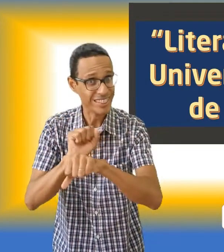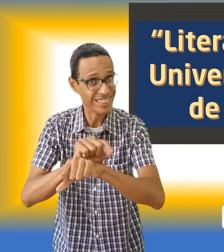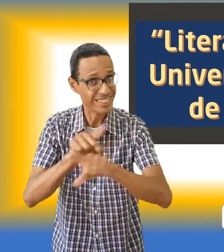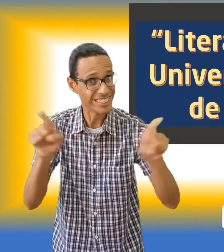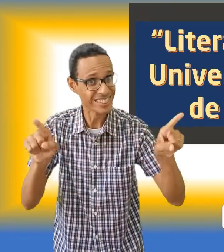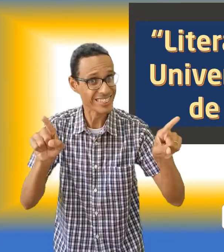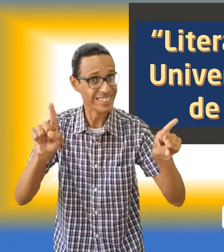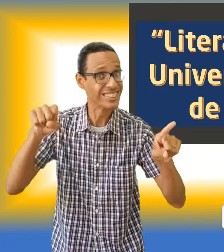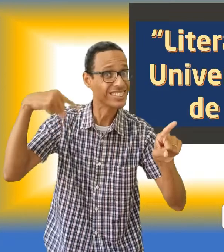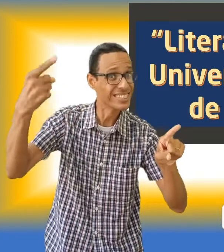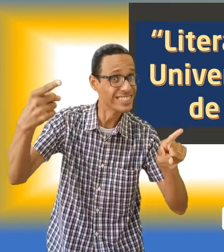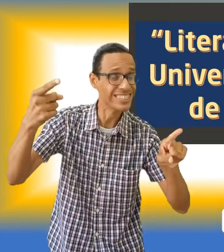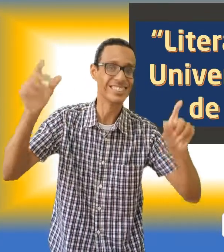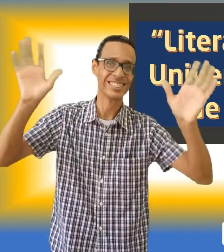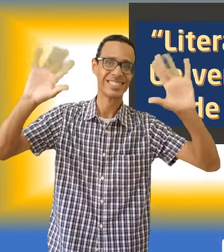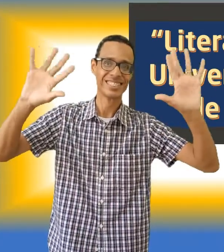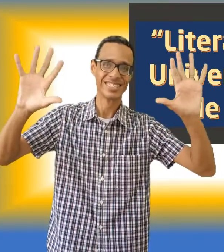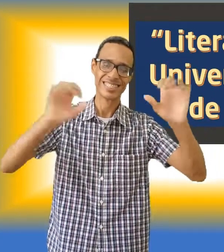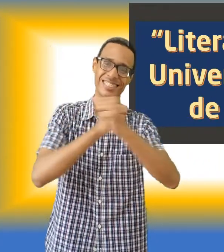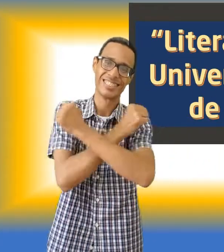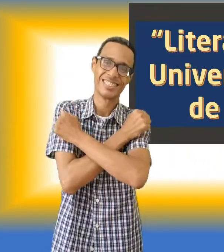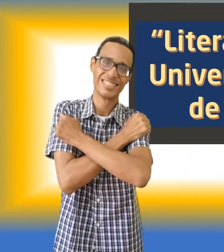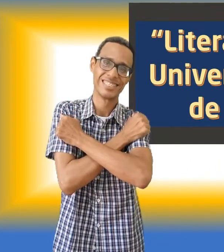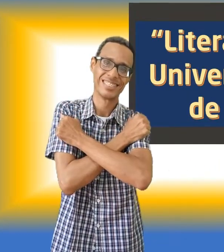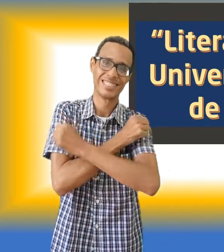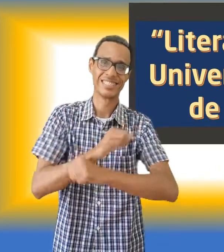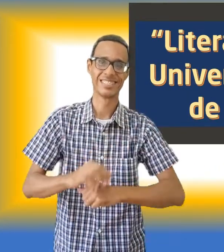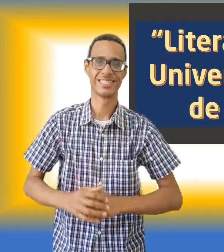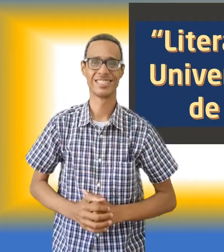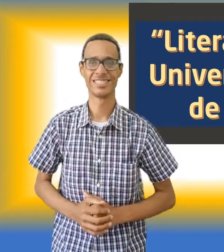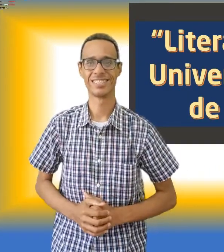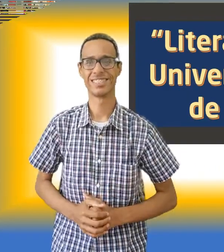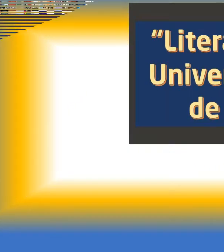Espero você lá! Grande abraço! Tchau, tchau!